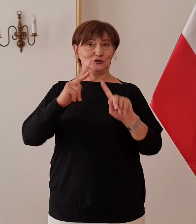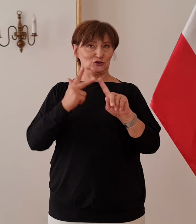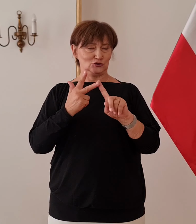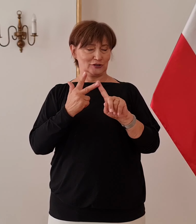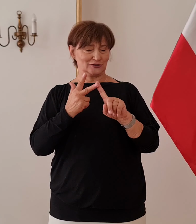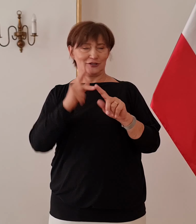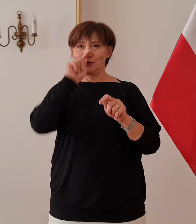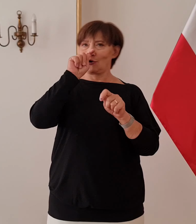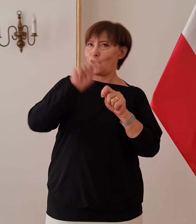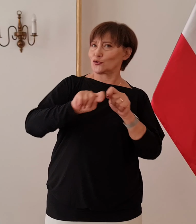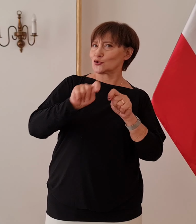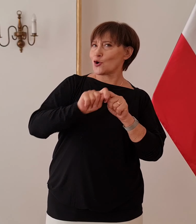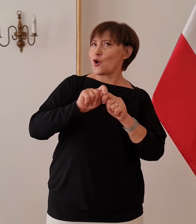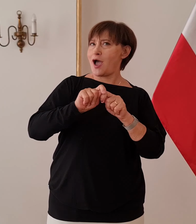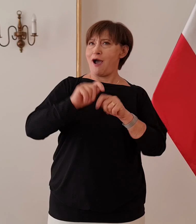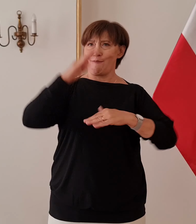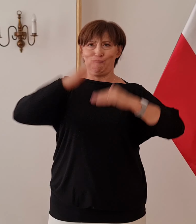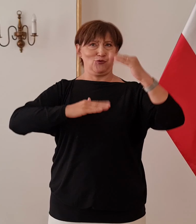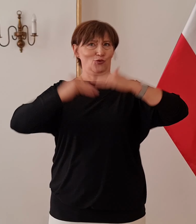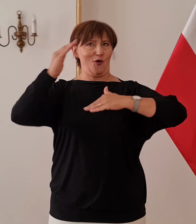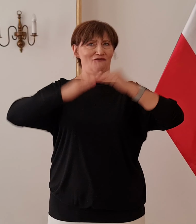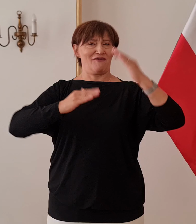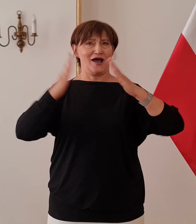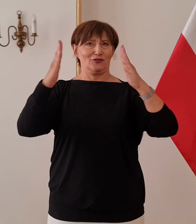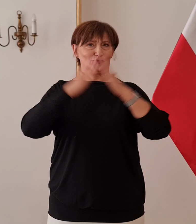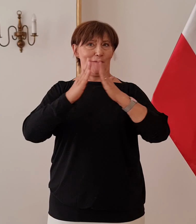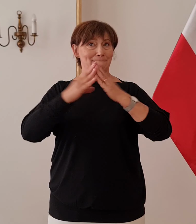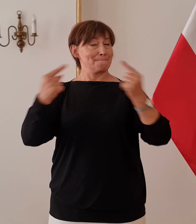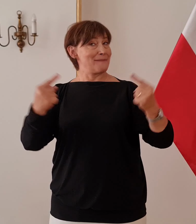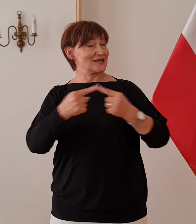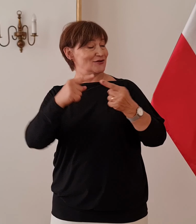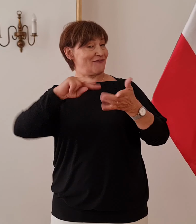kontrolą prawidłowości realizacji budów,